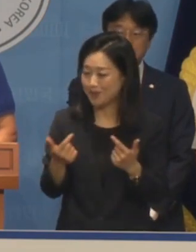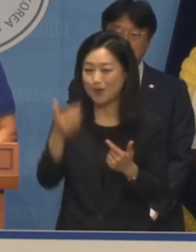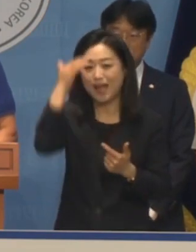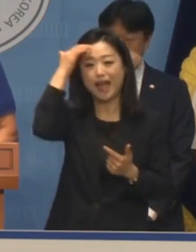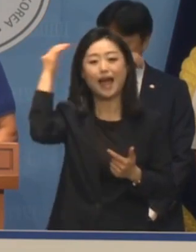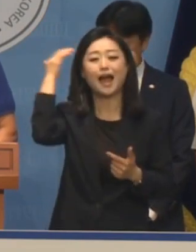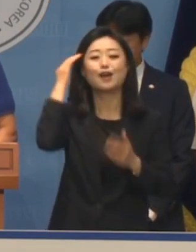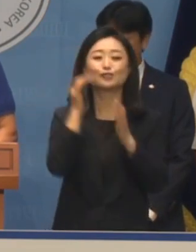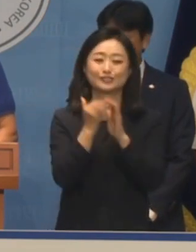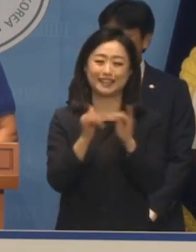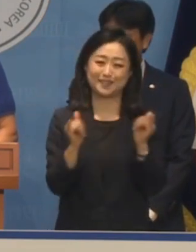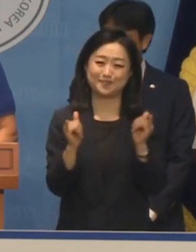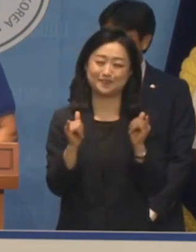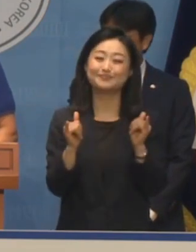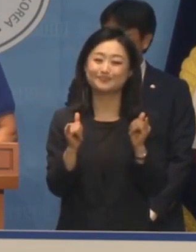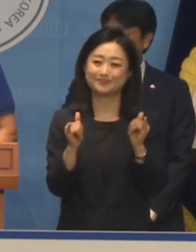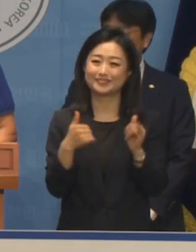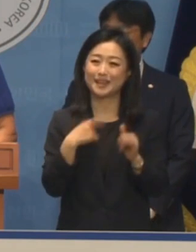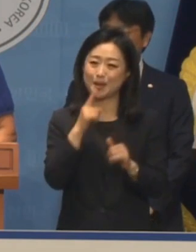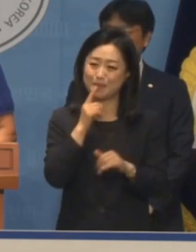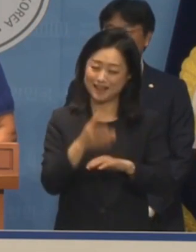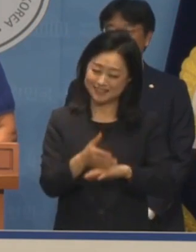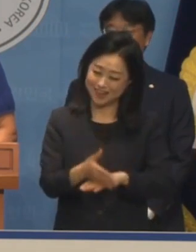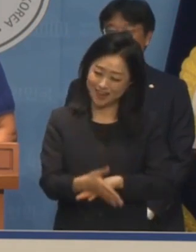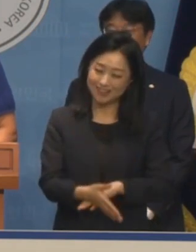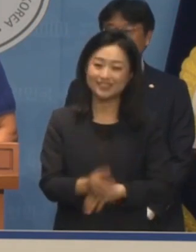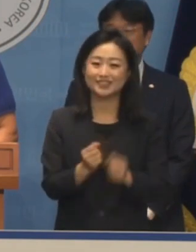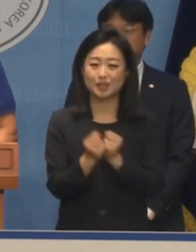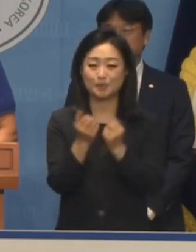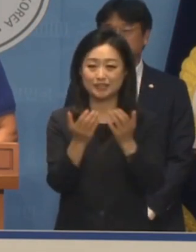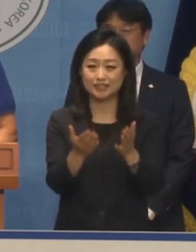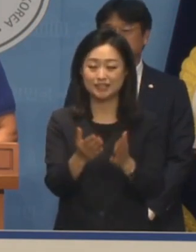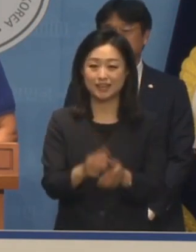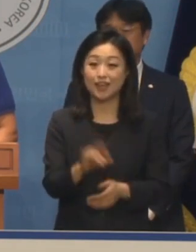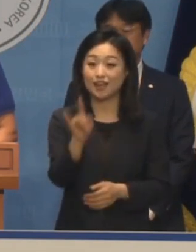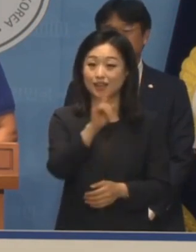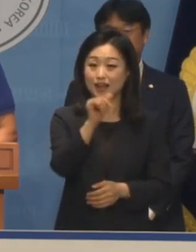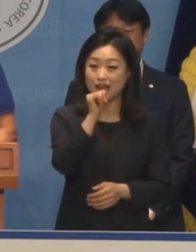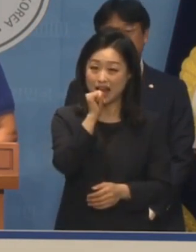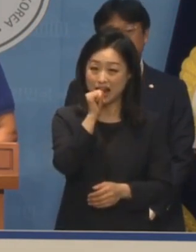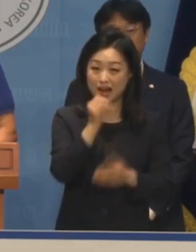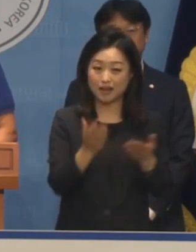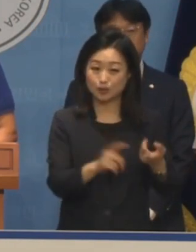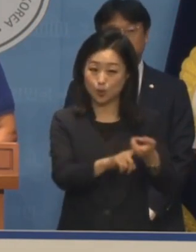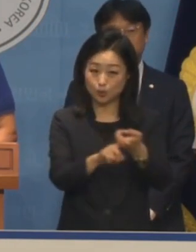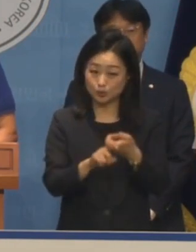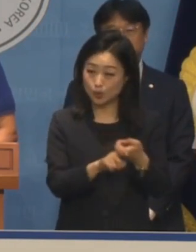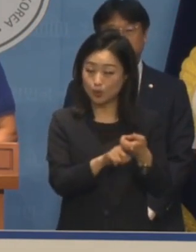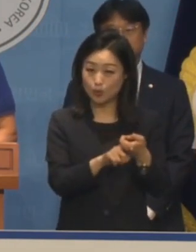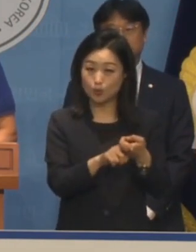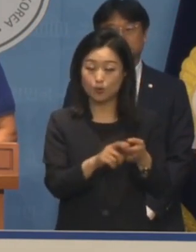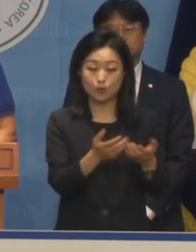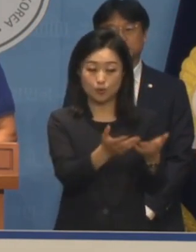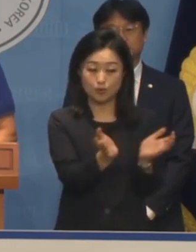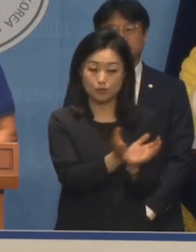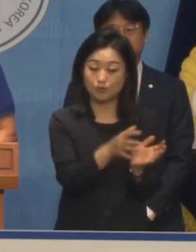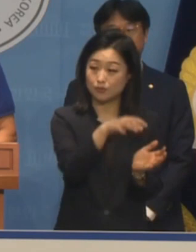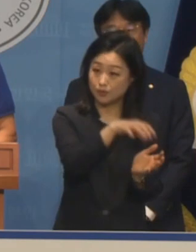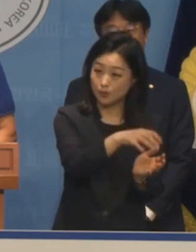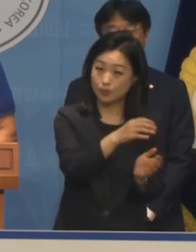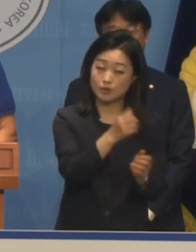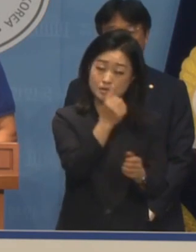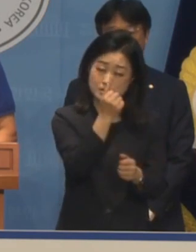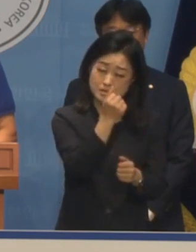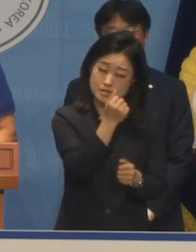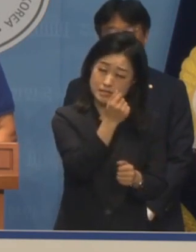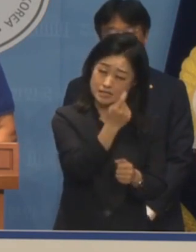사람입니다 뭐 천천히 말씀을 드리겠습니다 현대제철 비정 비지 동지들은 수년 동안